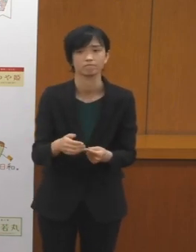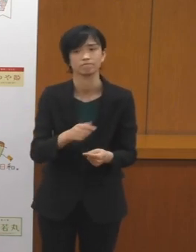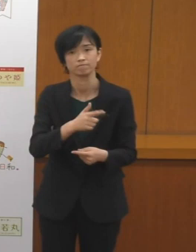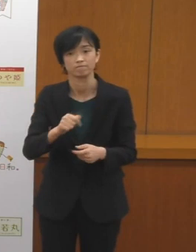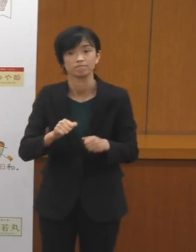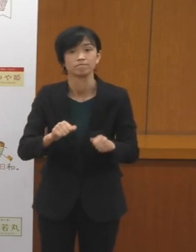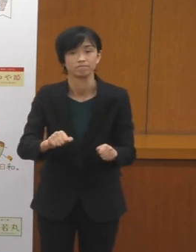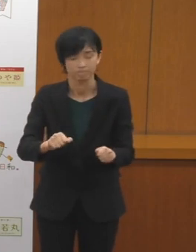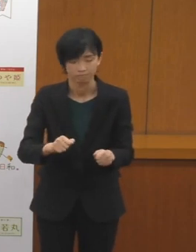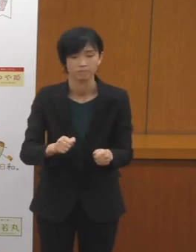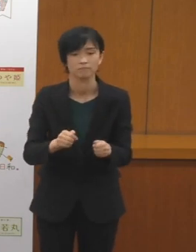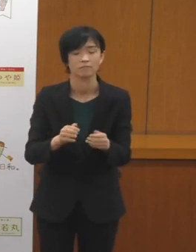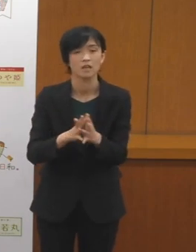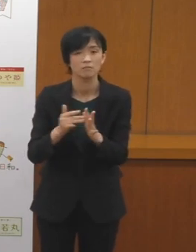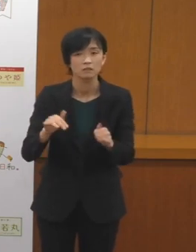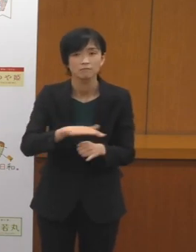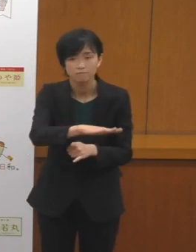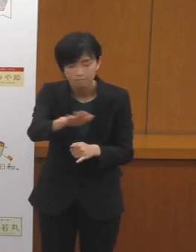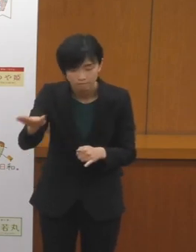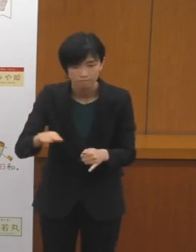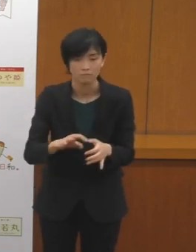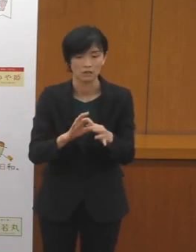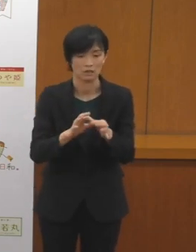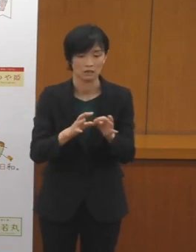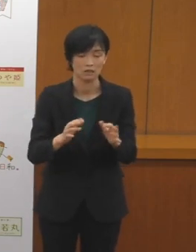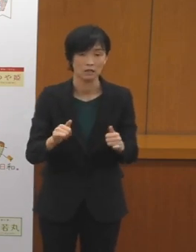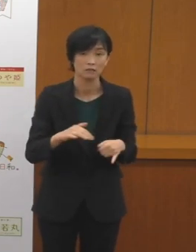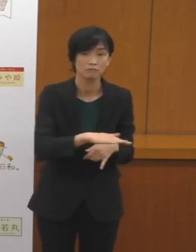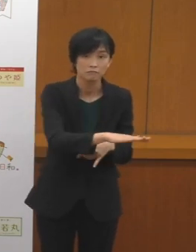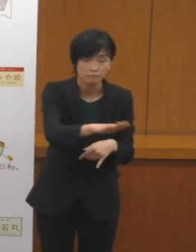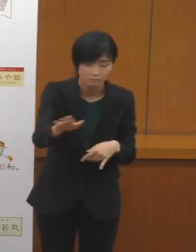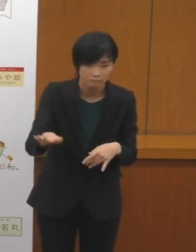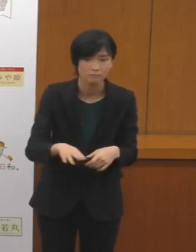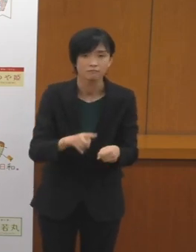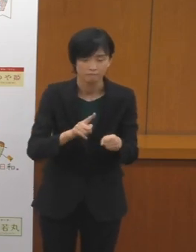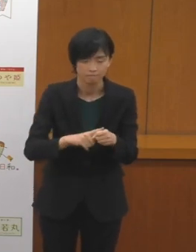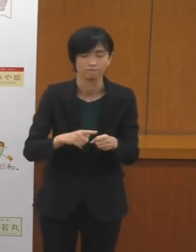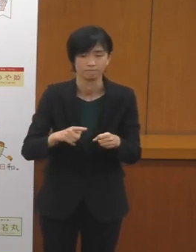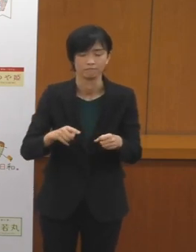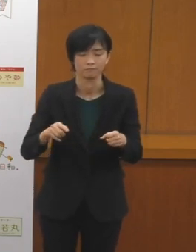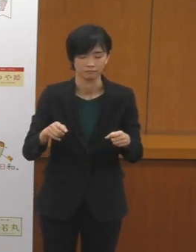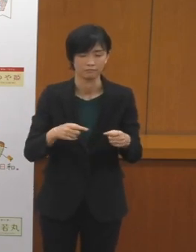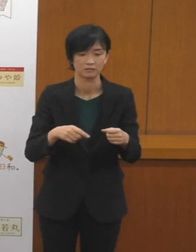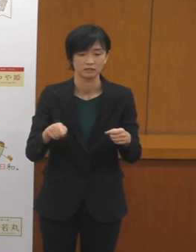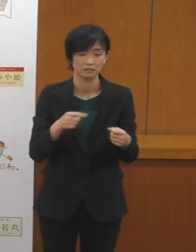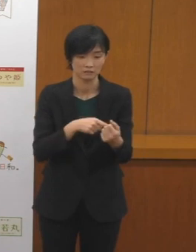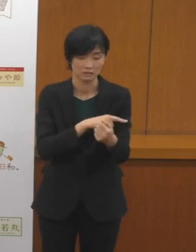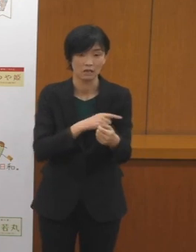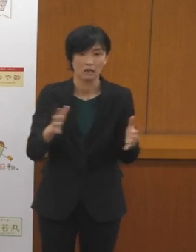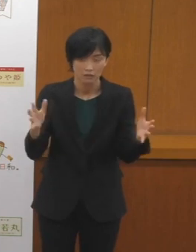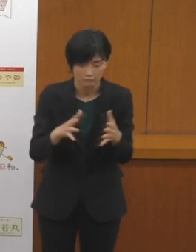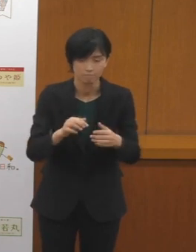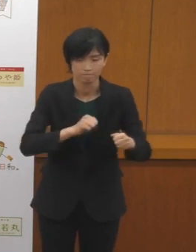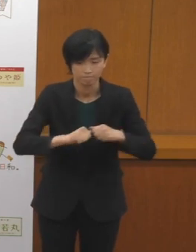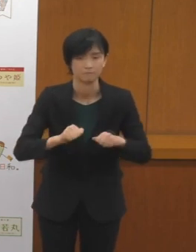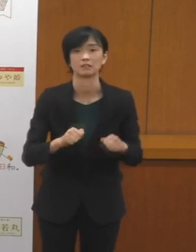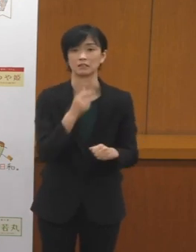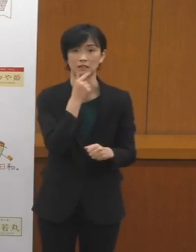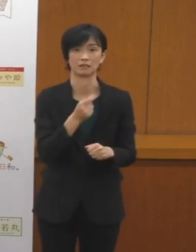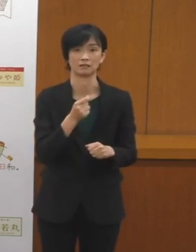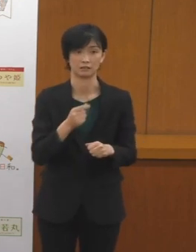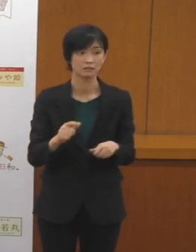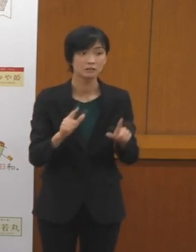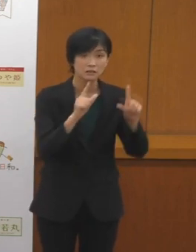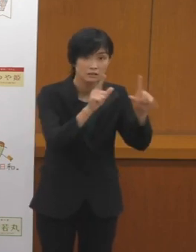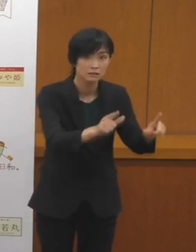今後とも県民の皆様関係者の皆様と一丸となって取り組んでまいりたいと考えているところでございます